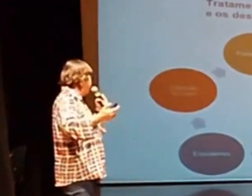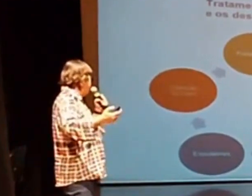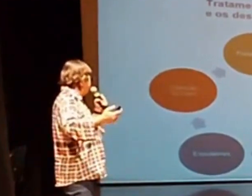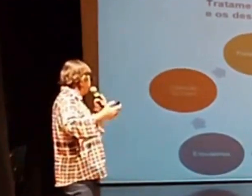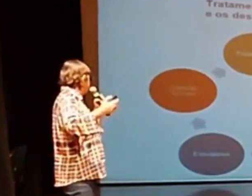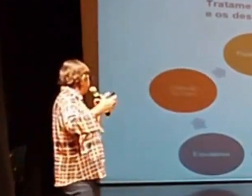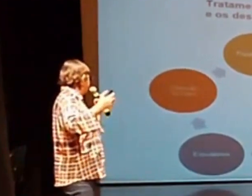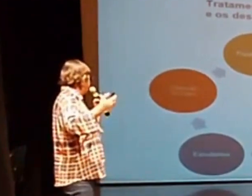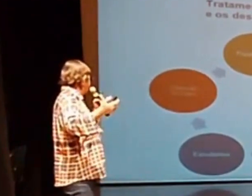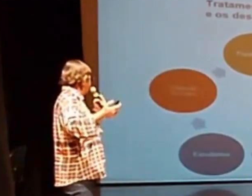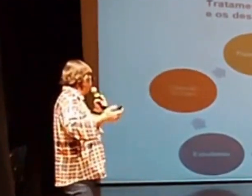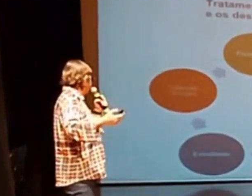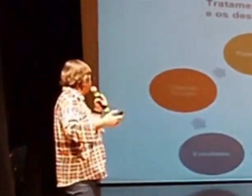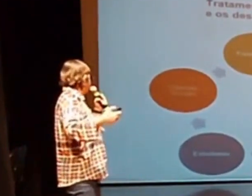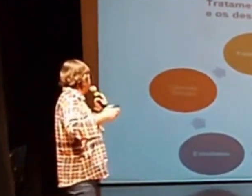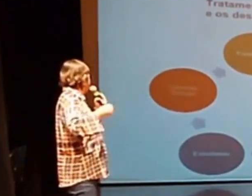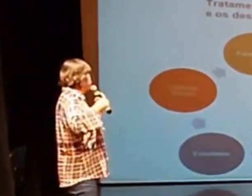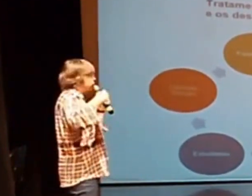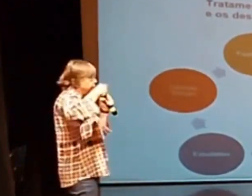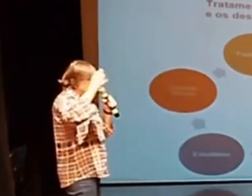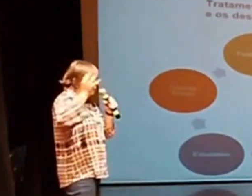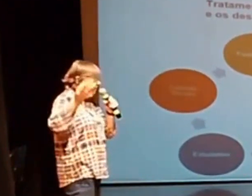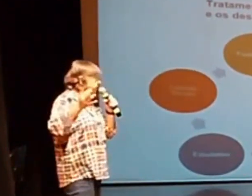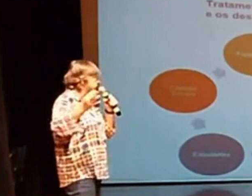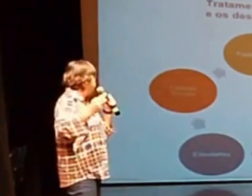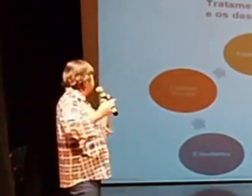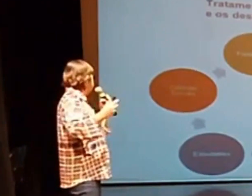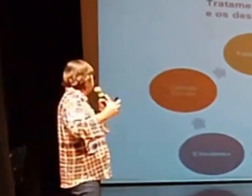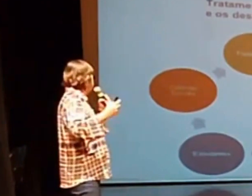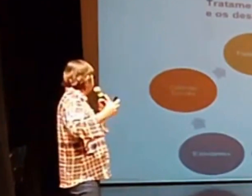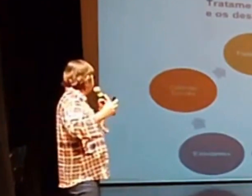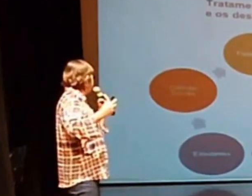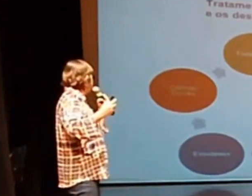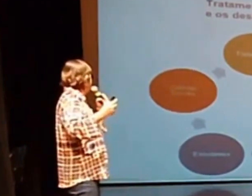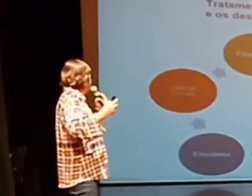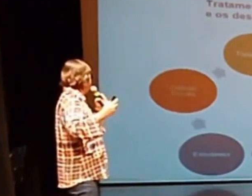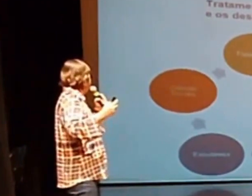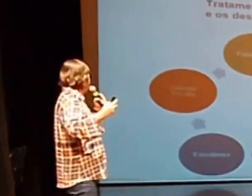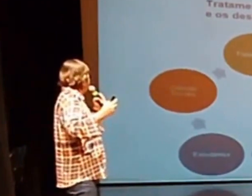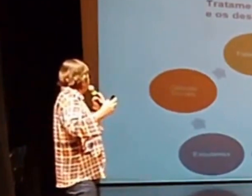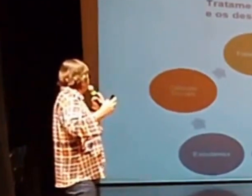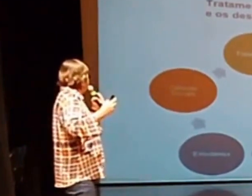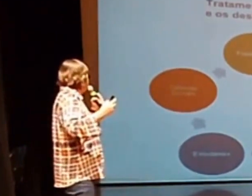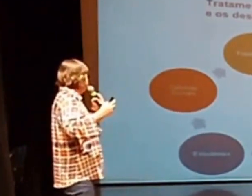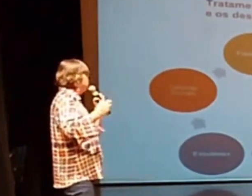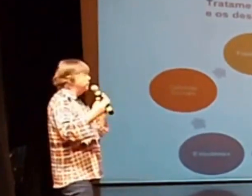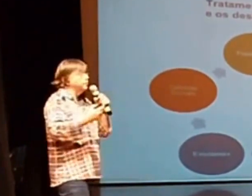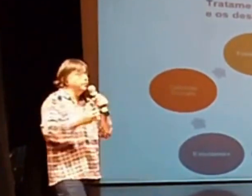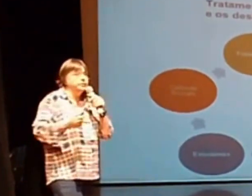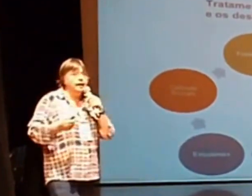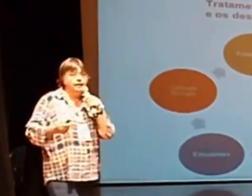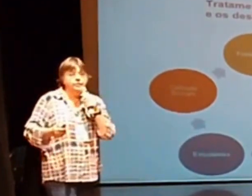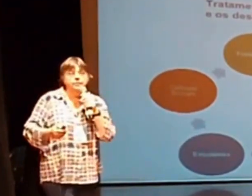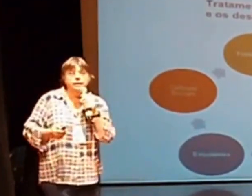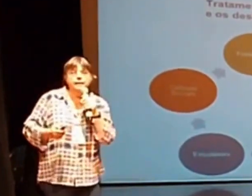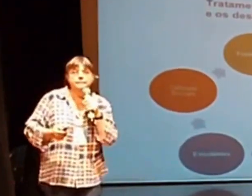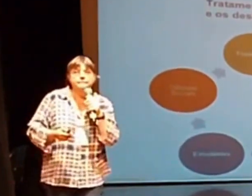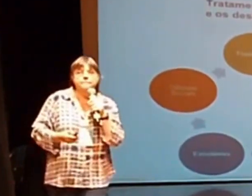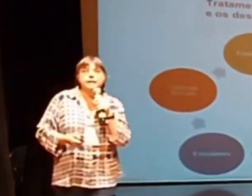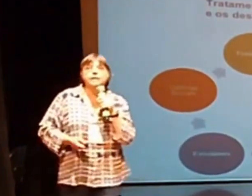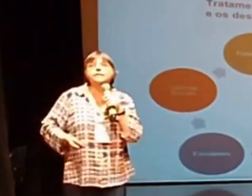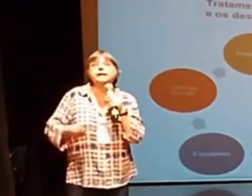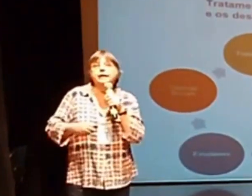fisioterapeutas, médicas, estatísticas, estudantes, né, de várias áreas e cientistas sociais.